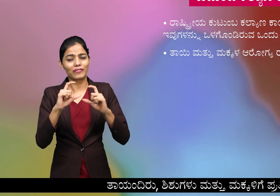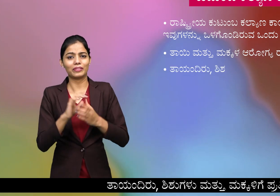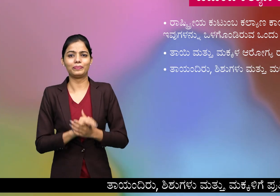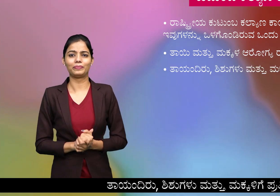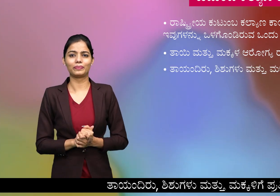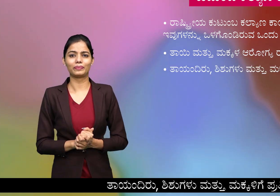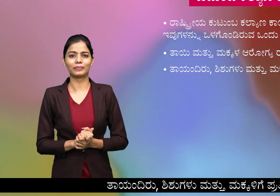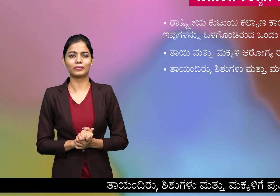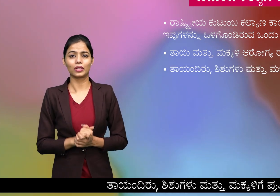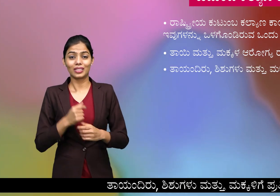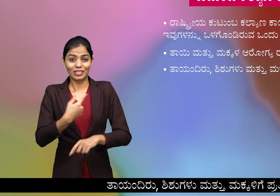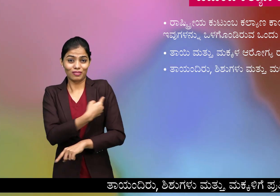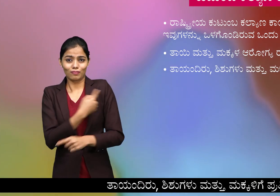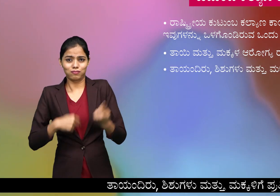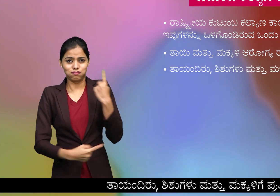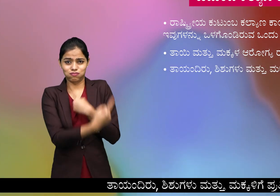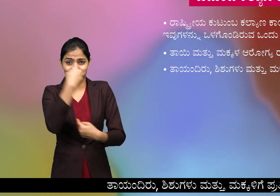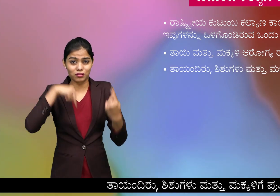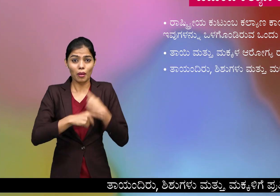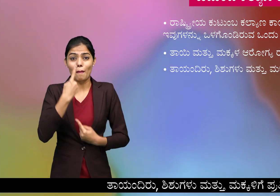ತಾಯಂದಿರು, ಶಿಶುಗಳು ಮತ್ತು ಮಕ್ಕಳಿಗೆ ಪ್ರತಿರಕ್ಷಣೆ,